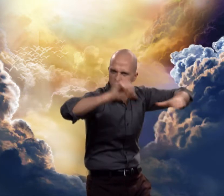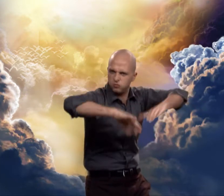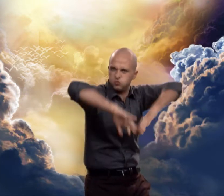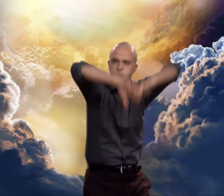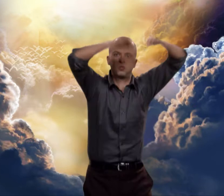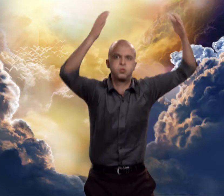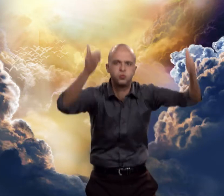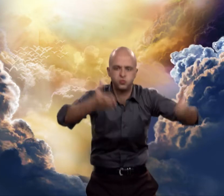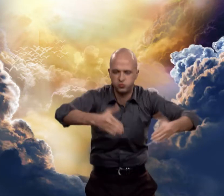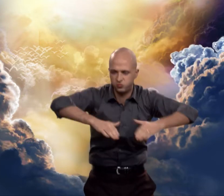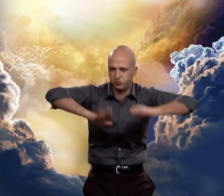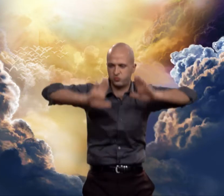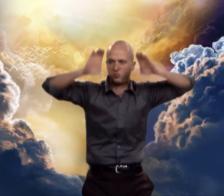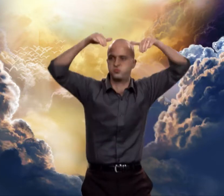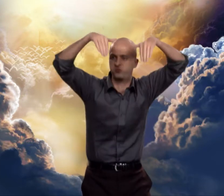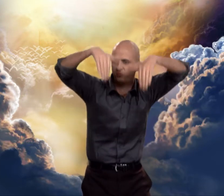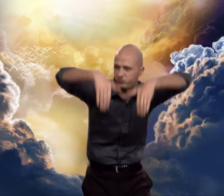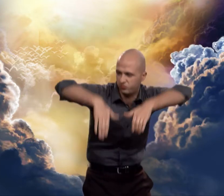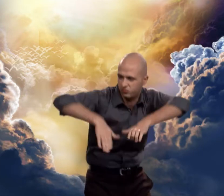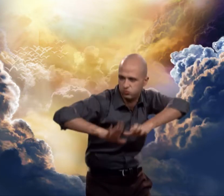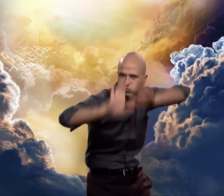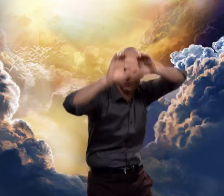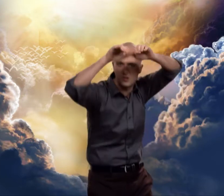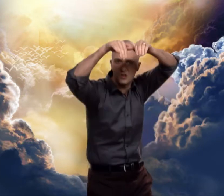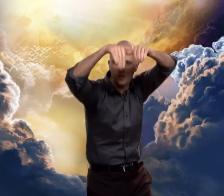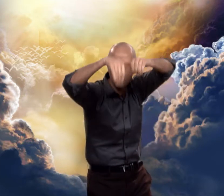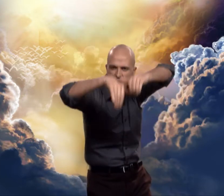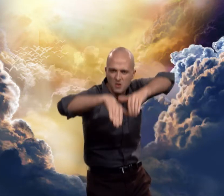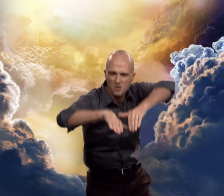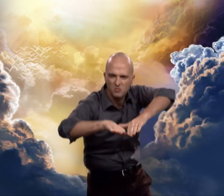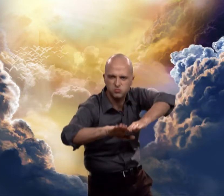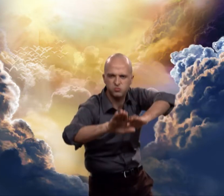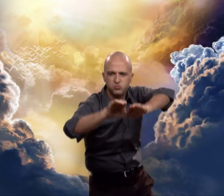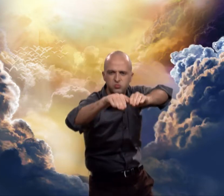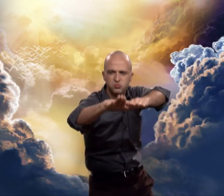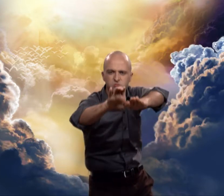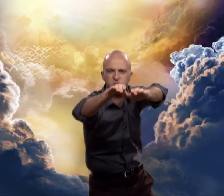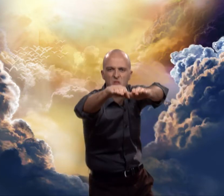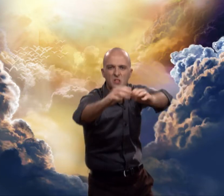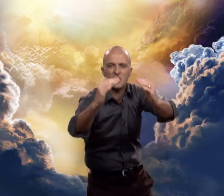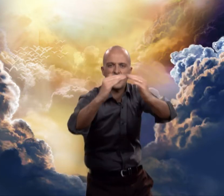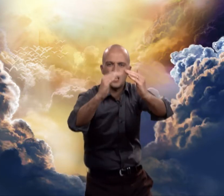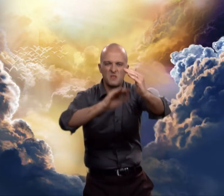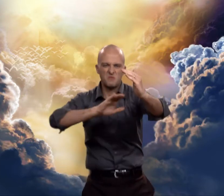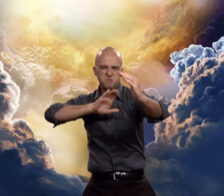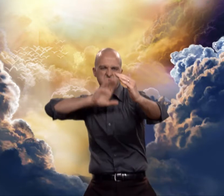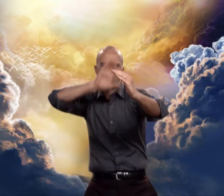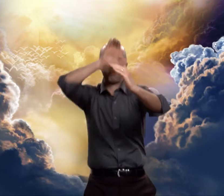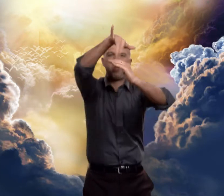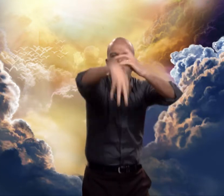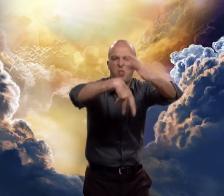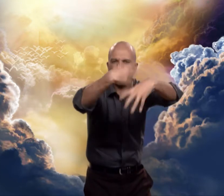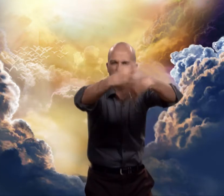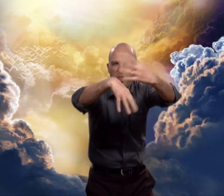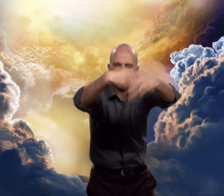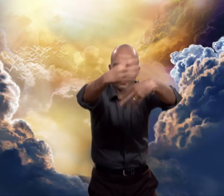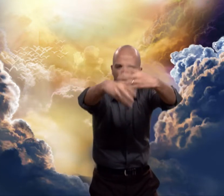Os portos marítimos, que pela sua iniquidade se tornaram como Sodoma e Gomorra, são engolidos pelas águas enfurecidas.